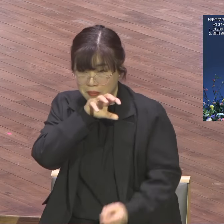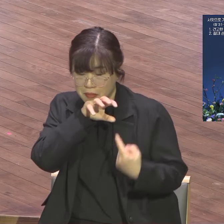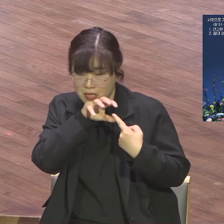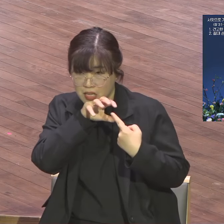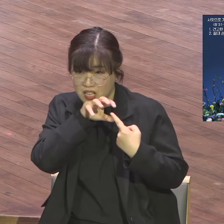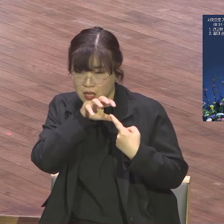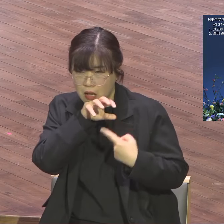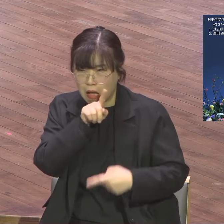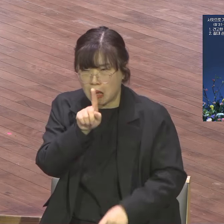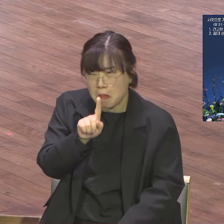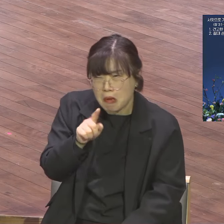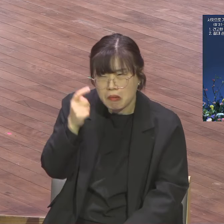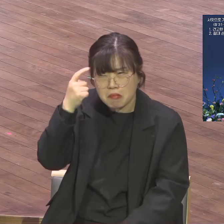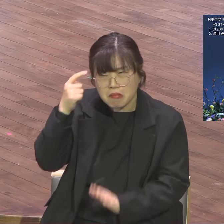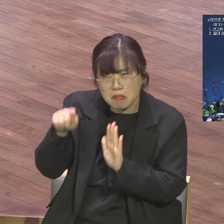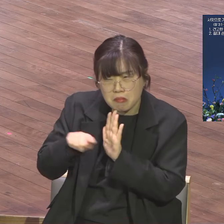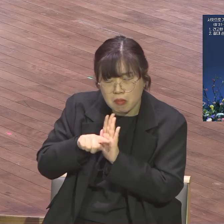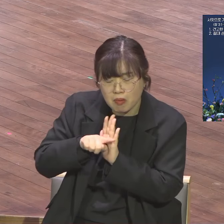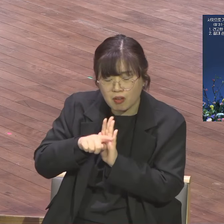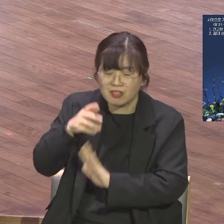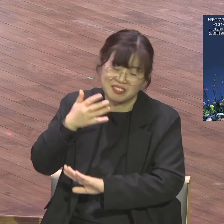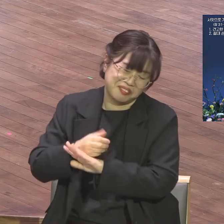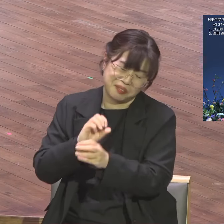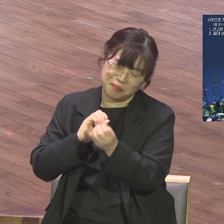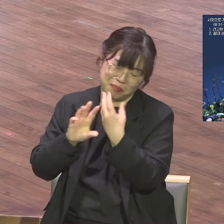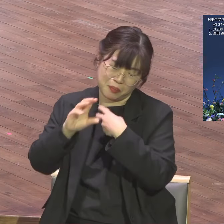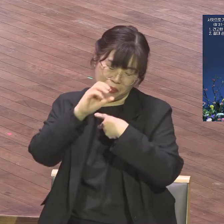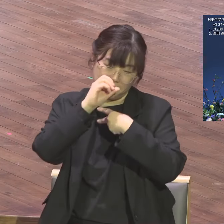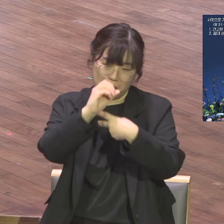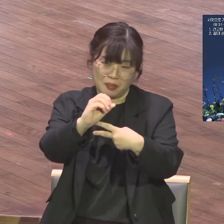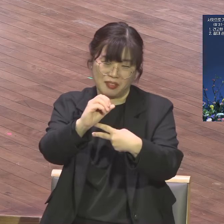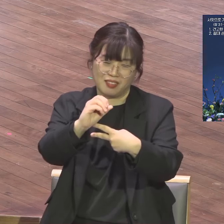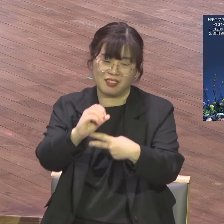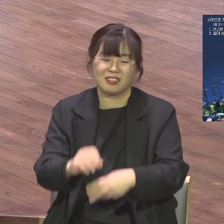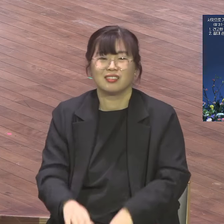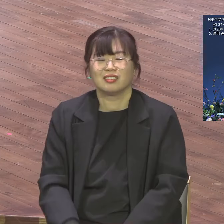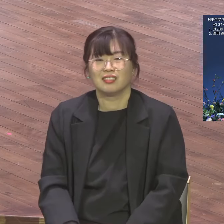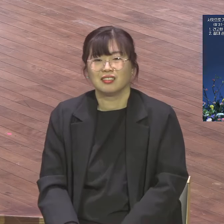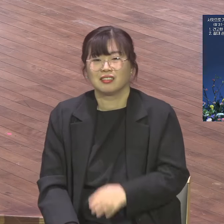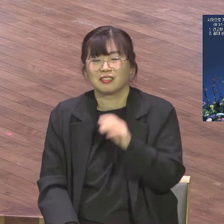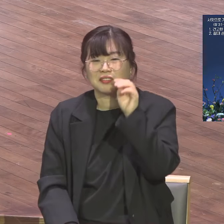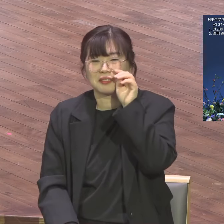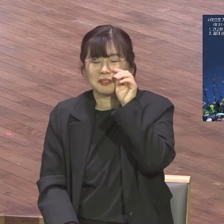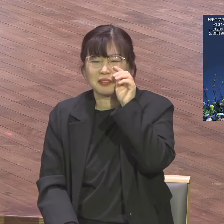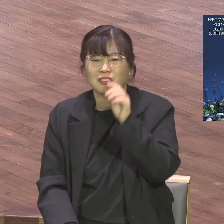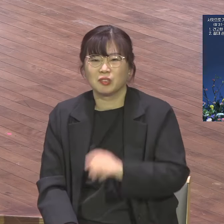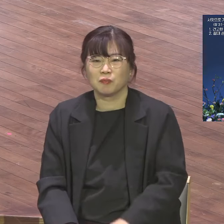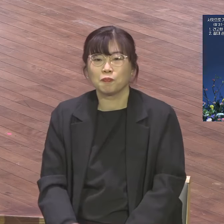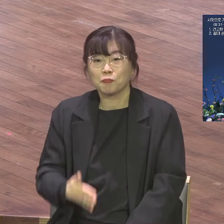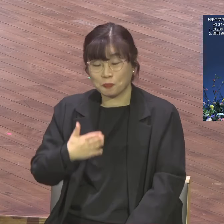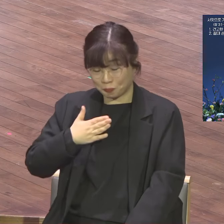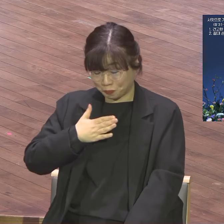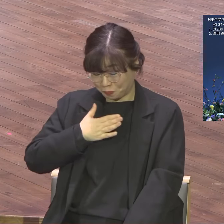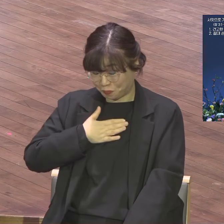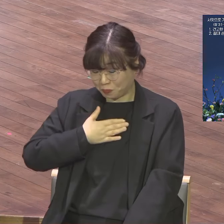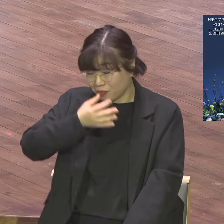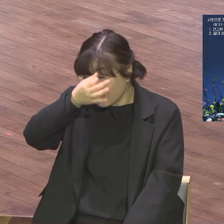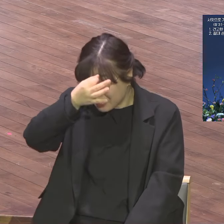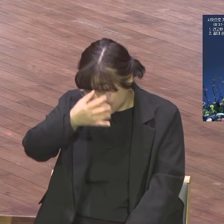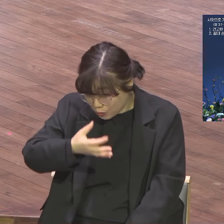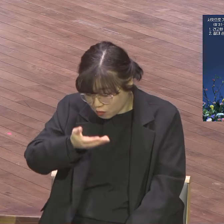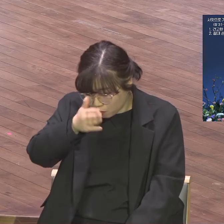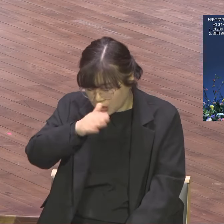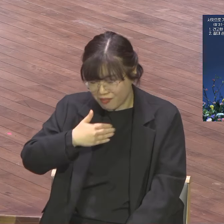이제 헛일이 제가 처음 한 성령의 인도를 그렸습니다. 제가 처음 한